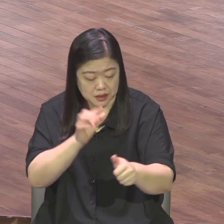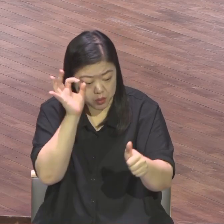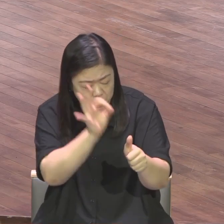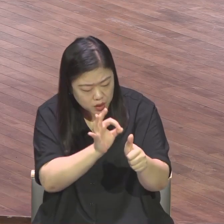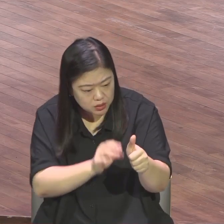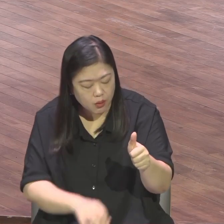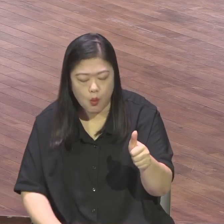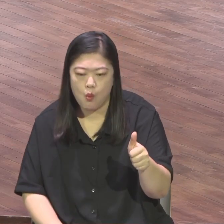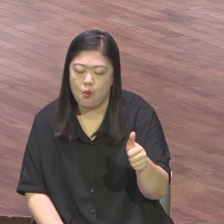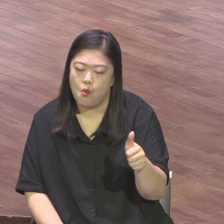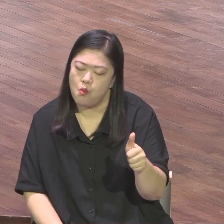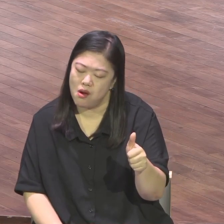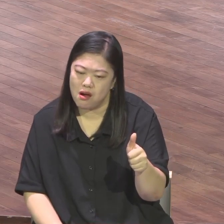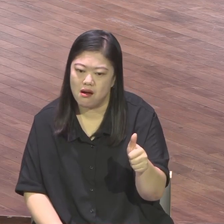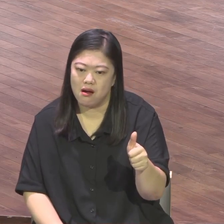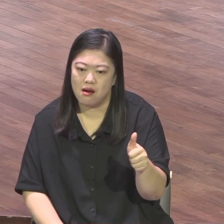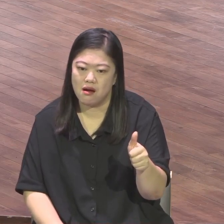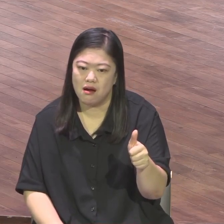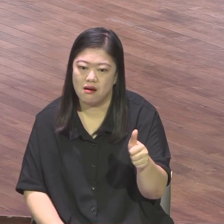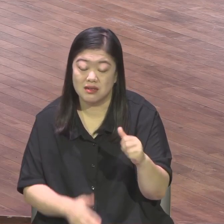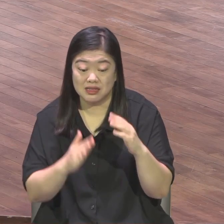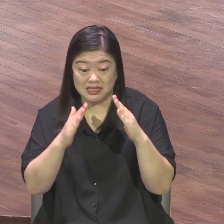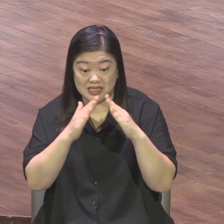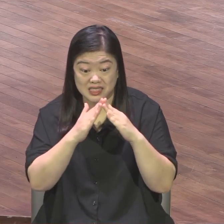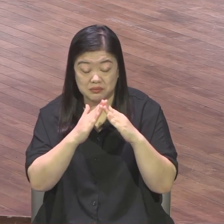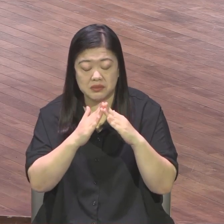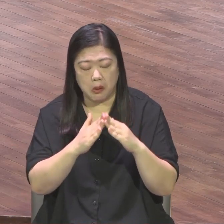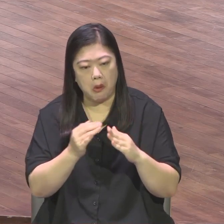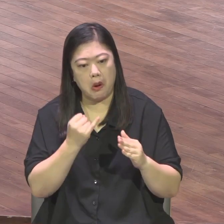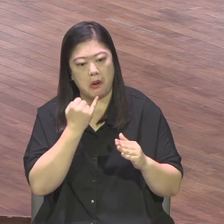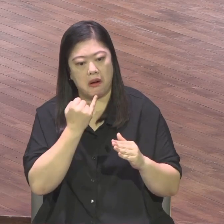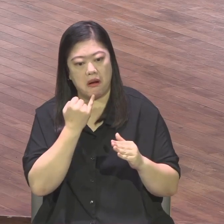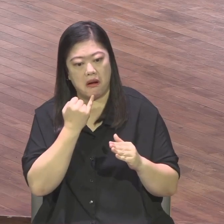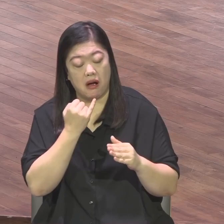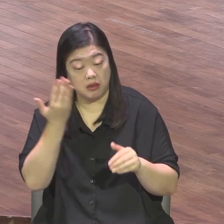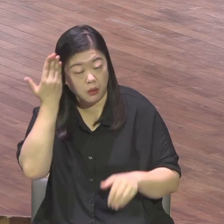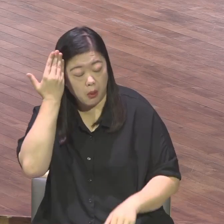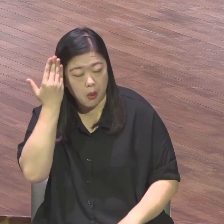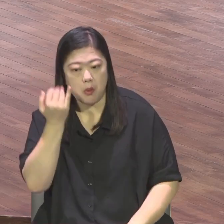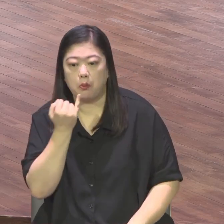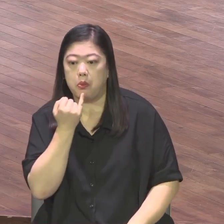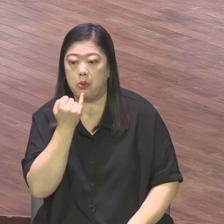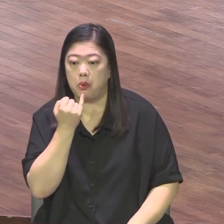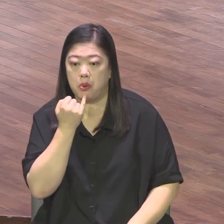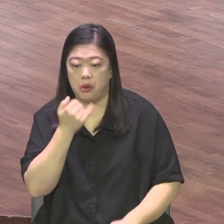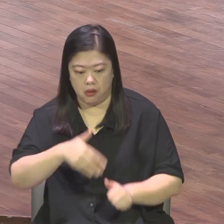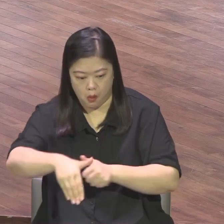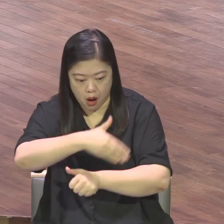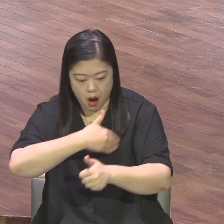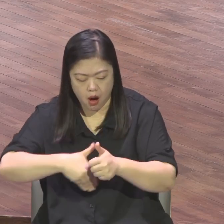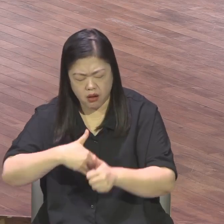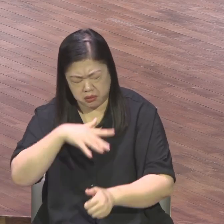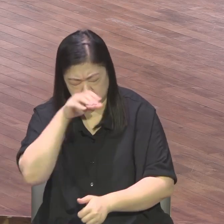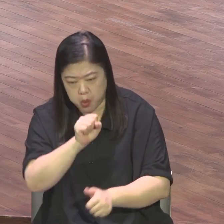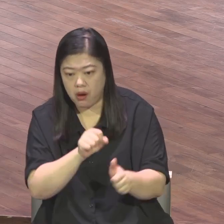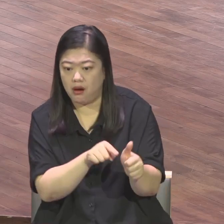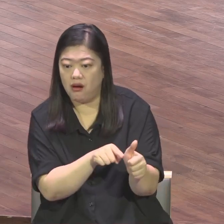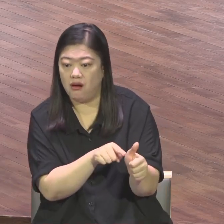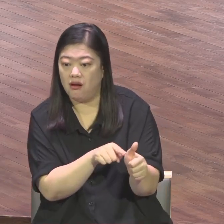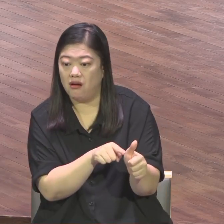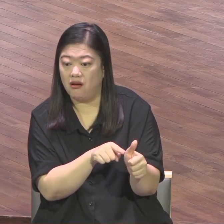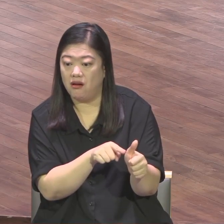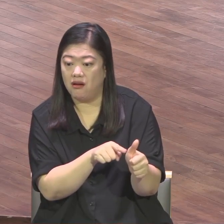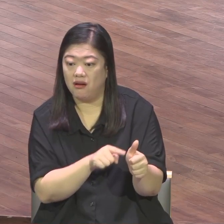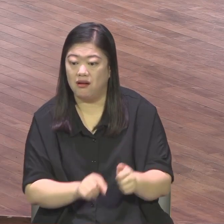때 이렇게 스펙이 대단한 그리고 또 집안이 대단한 이런 사람이 없어요.